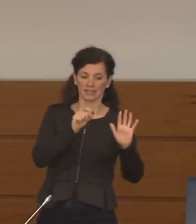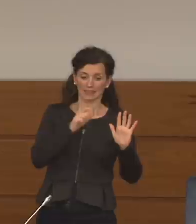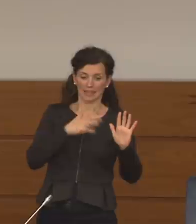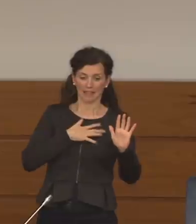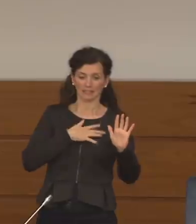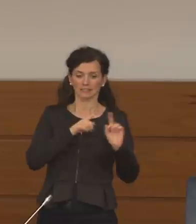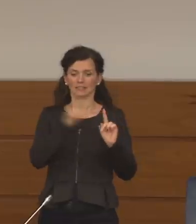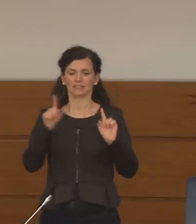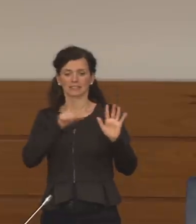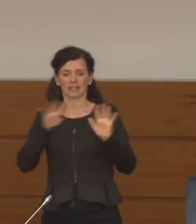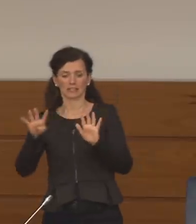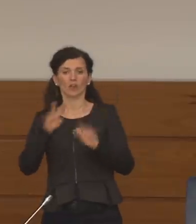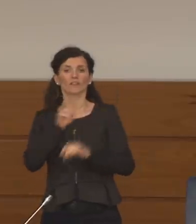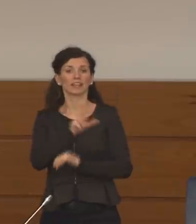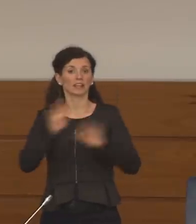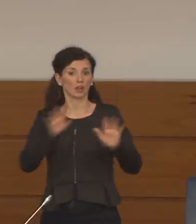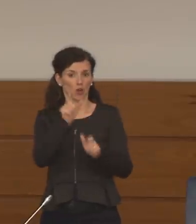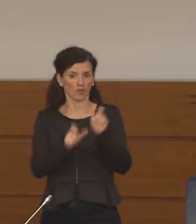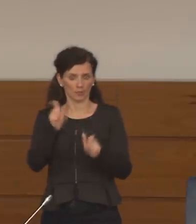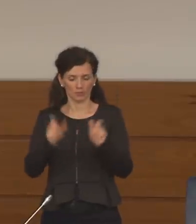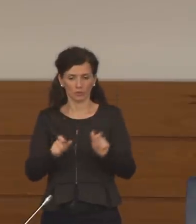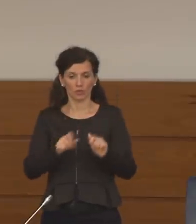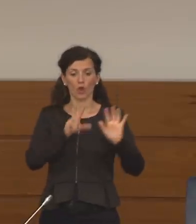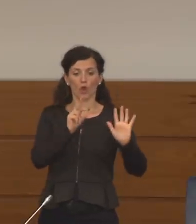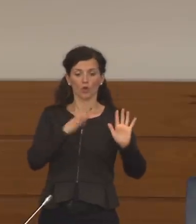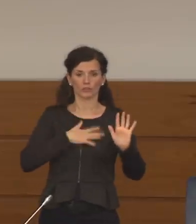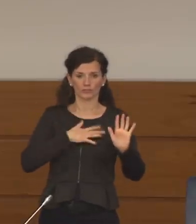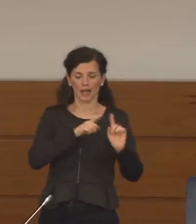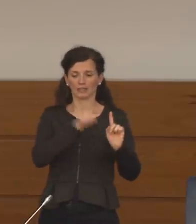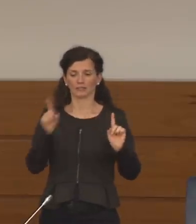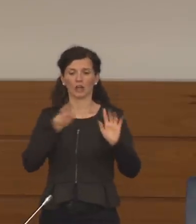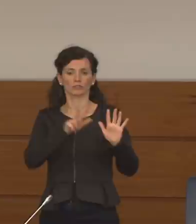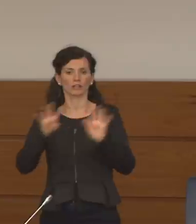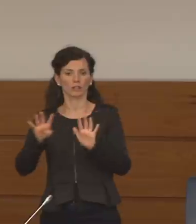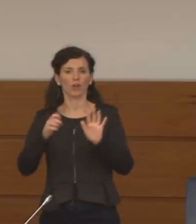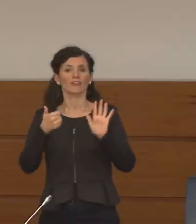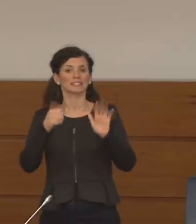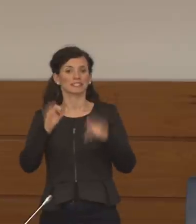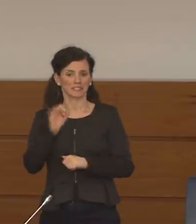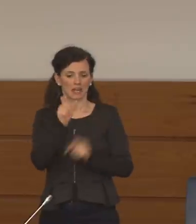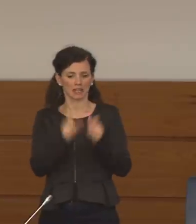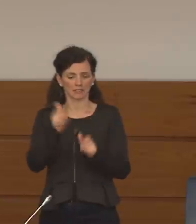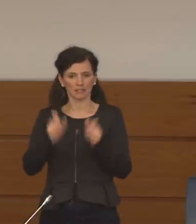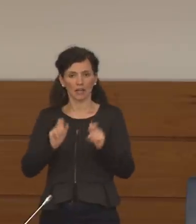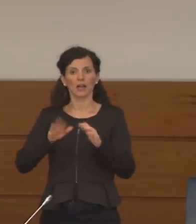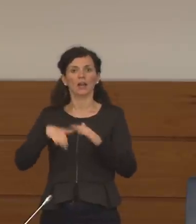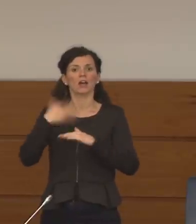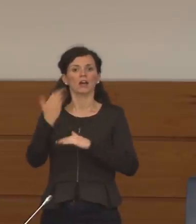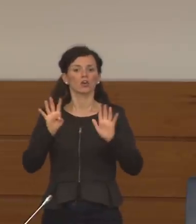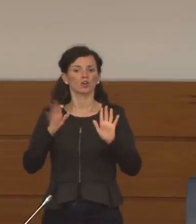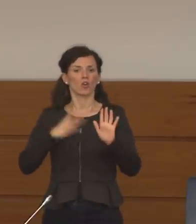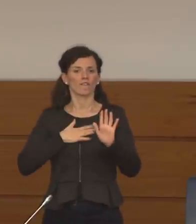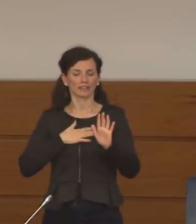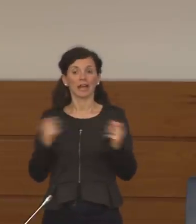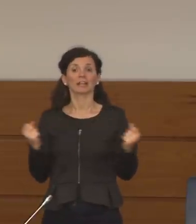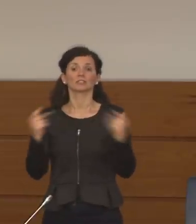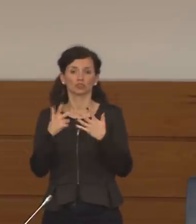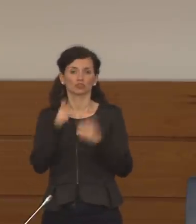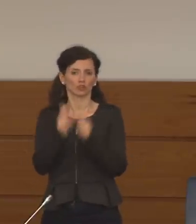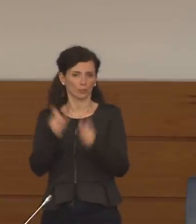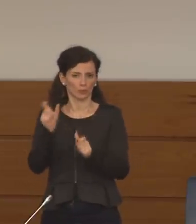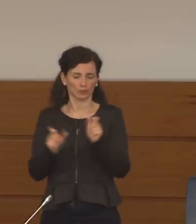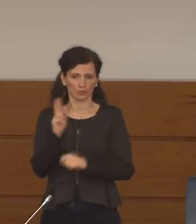79 39 nella fascia di età 80 89 60 maggiori di 90 anni 18